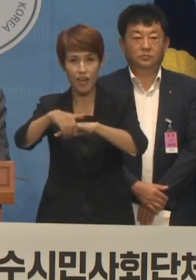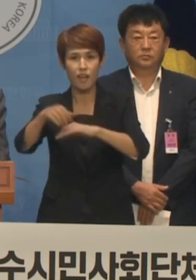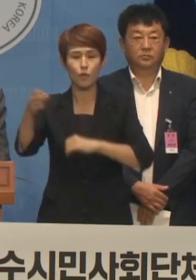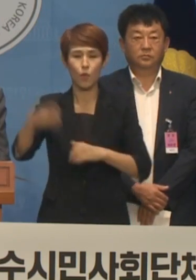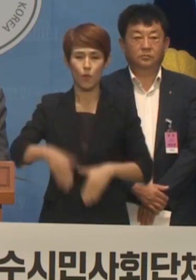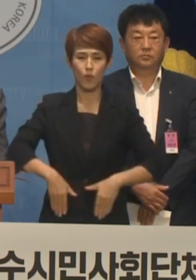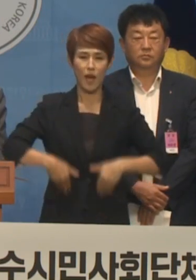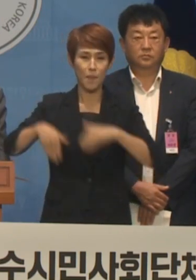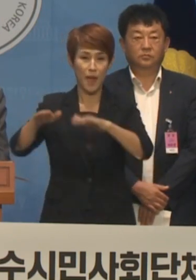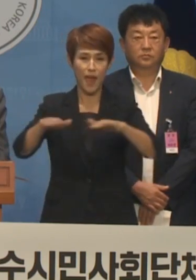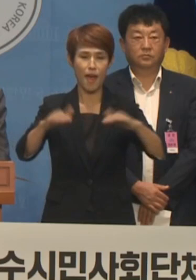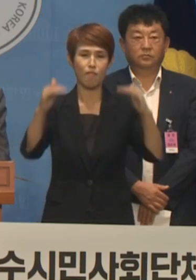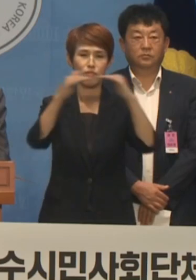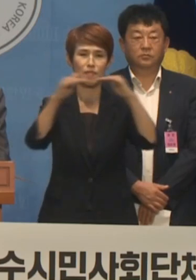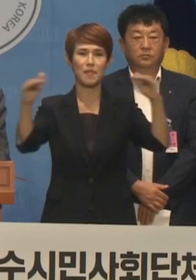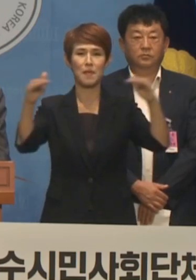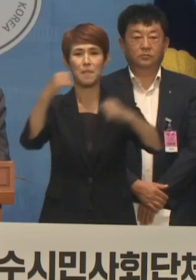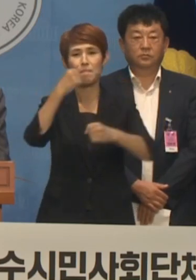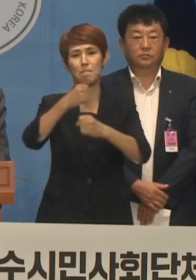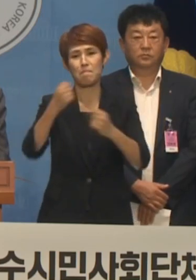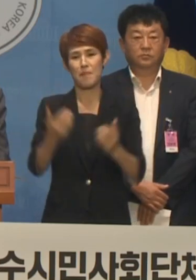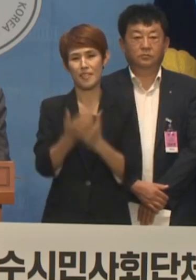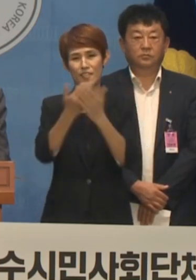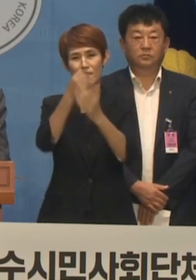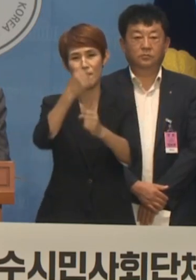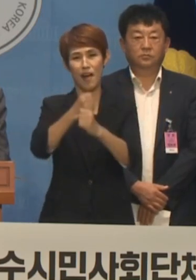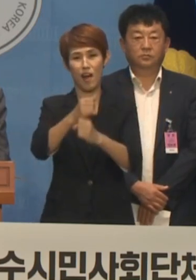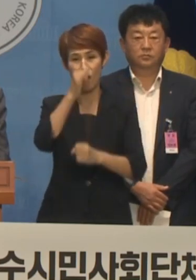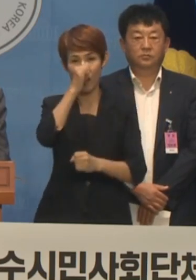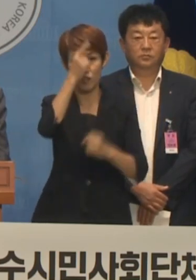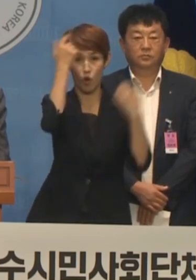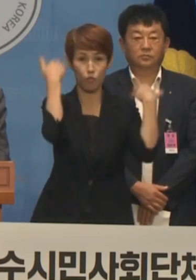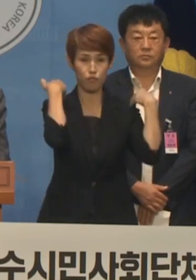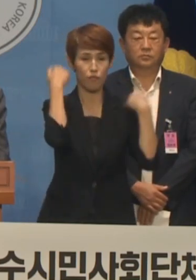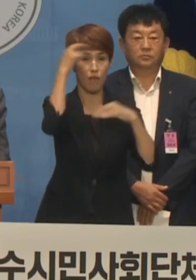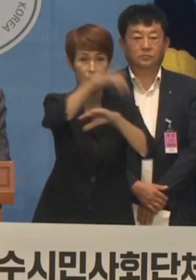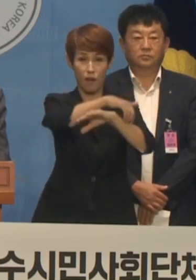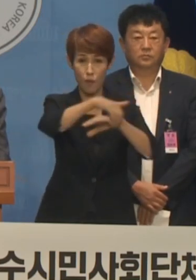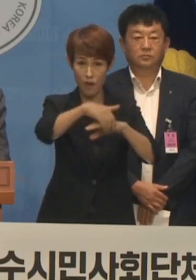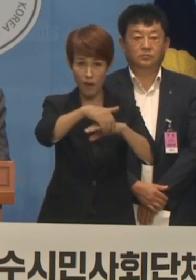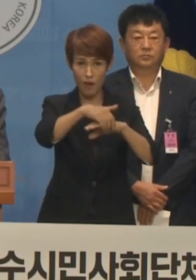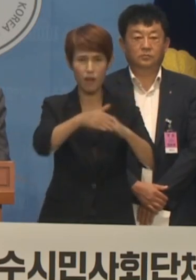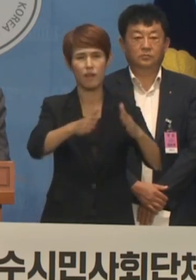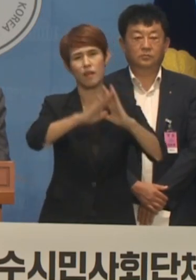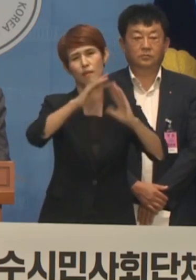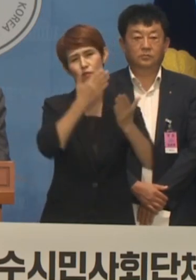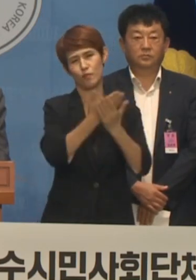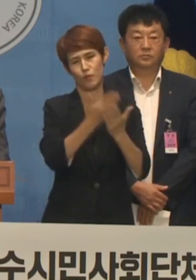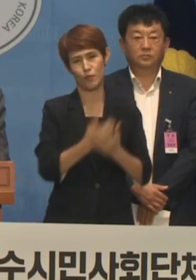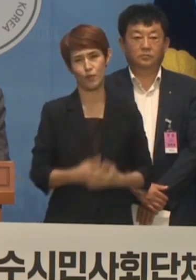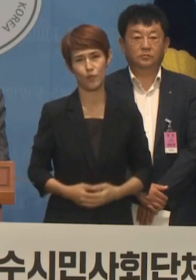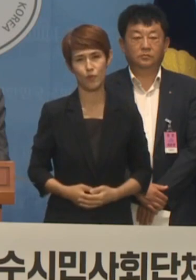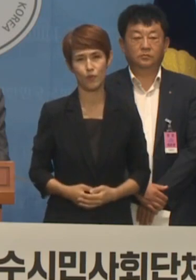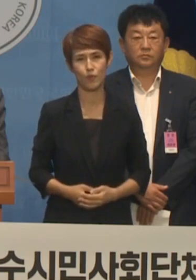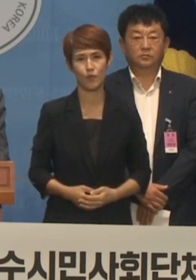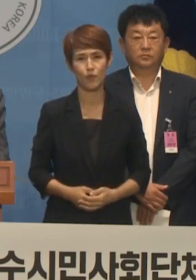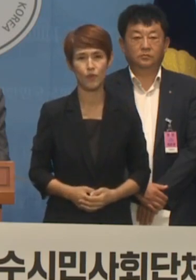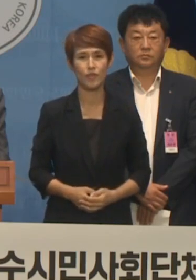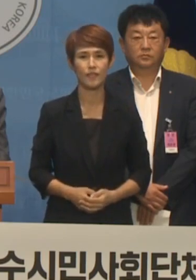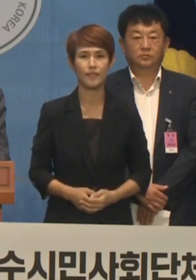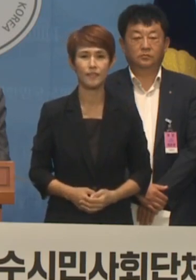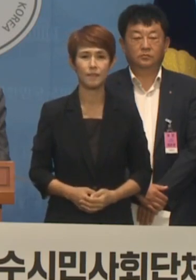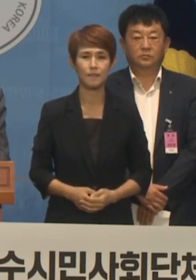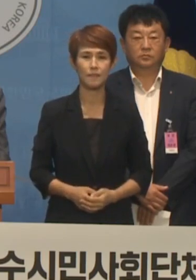남해안 균형 발전의 축으로 자리매김할 수 있는 정부의 중장기 정책을 수립해 주시기 바랍니다. 2024년 7월